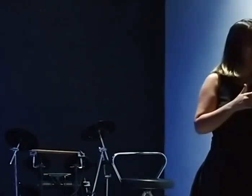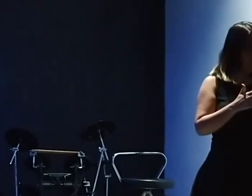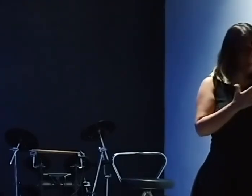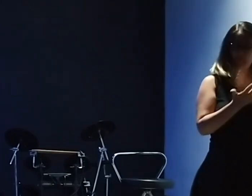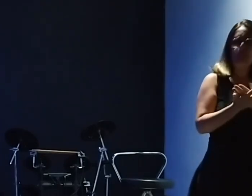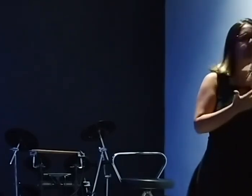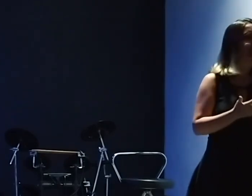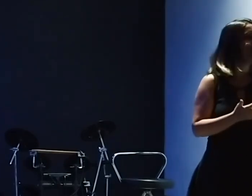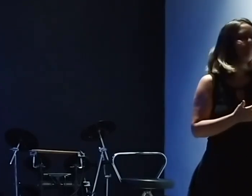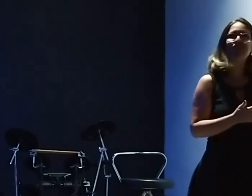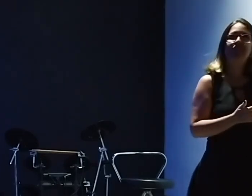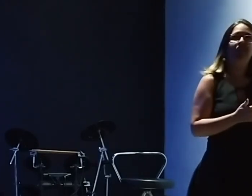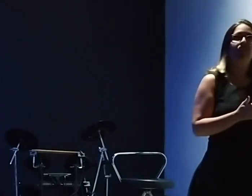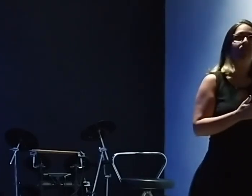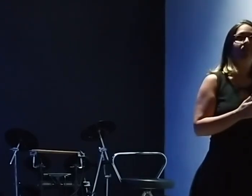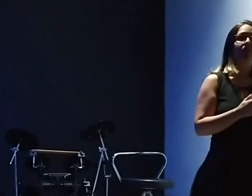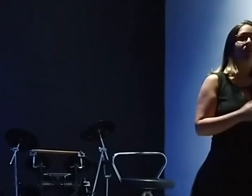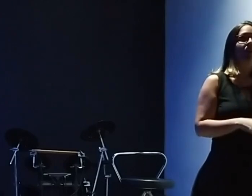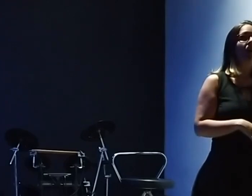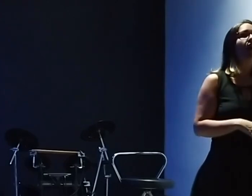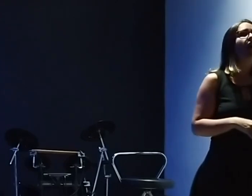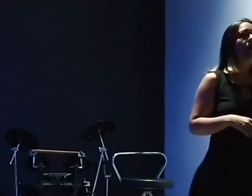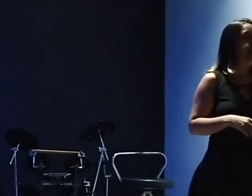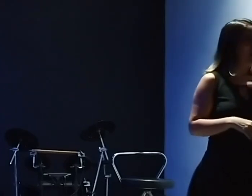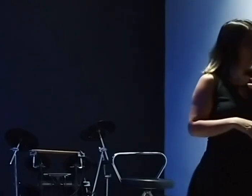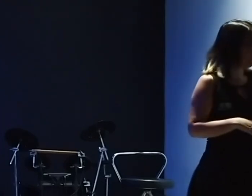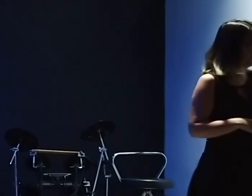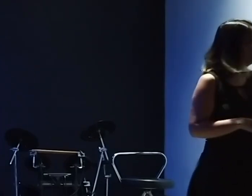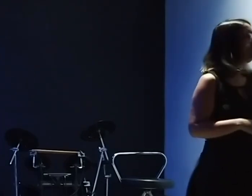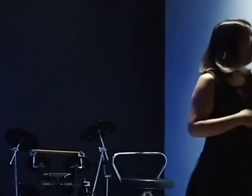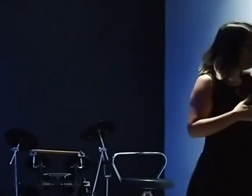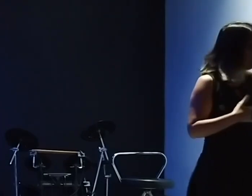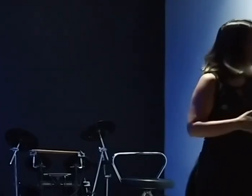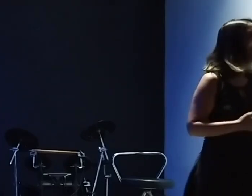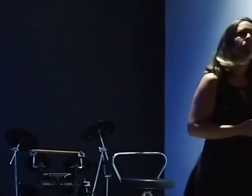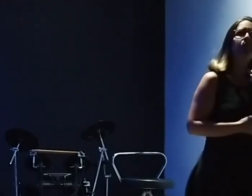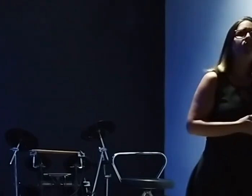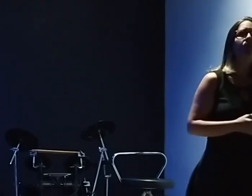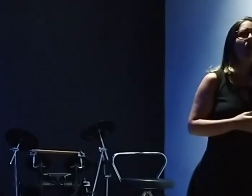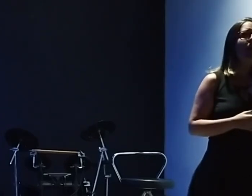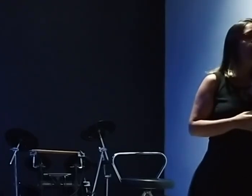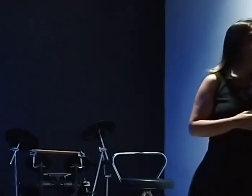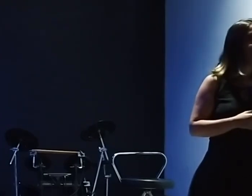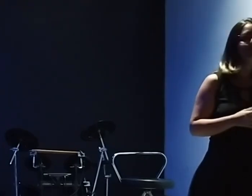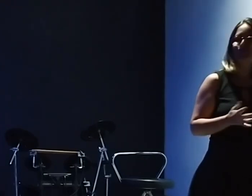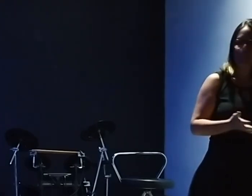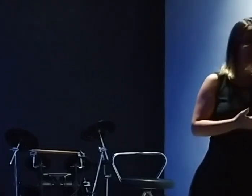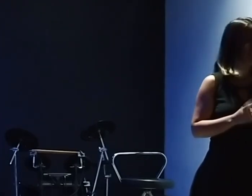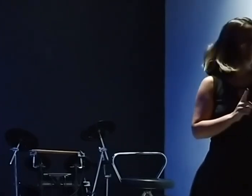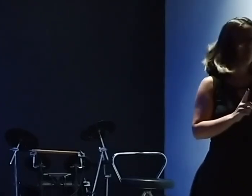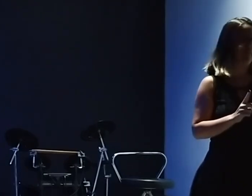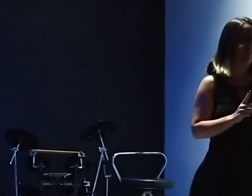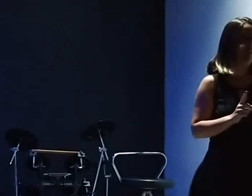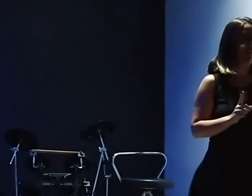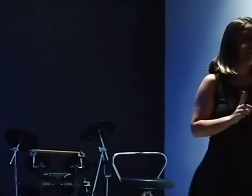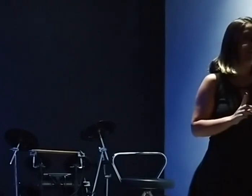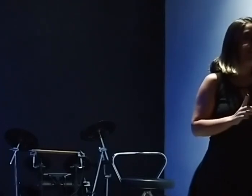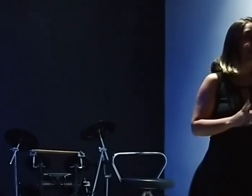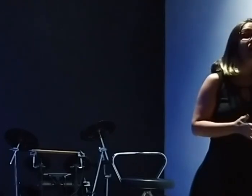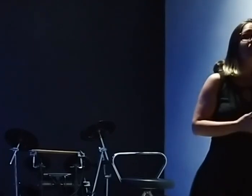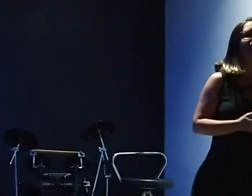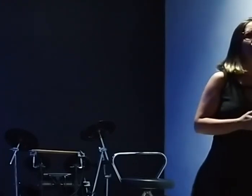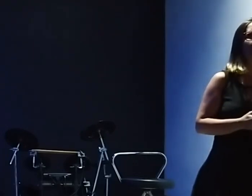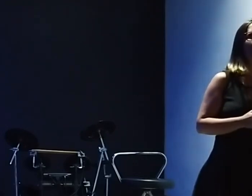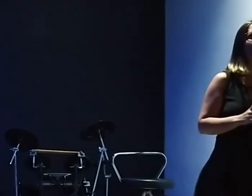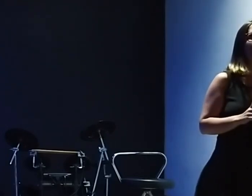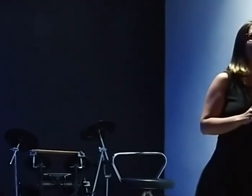enfim te conheci. É, finalmente. Obrigado. Vou me salvar. Eu te salvei. Quer dizer, salvei, mas não